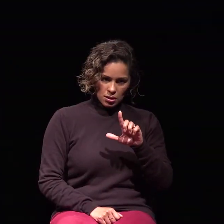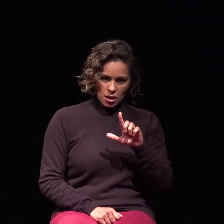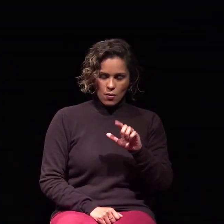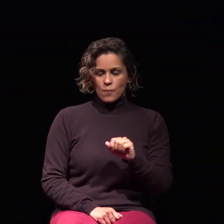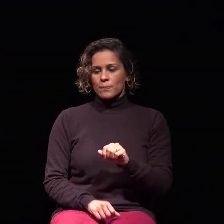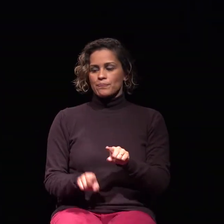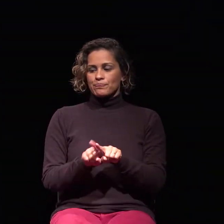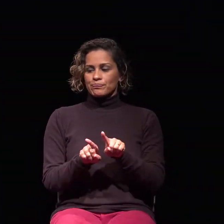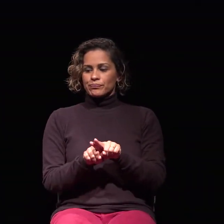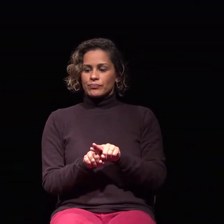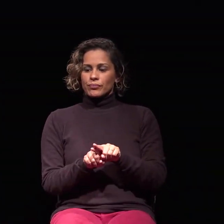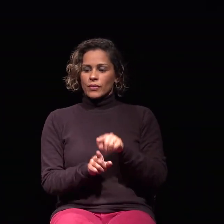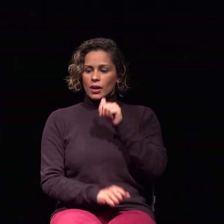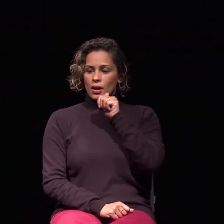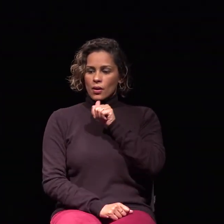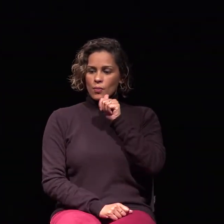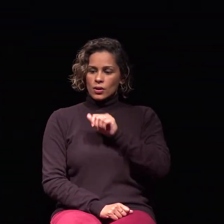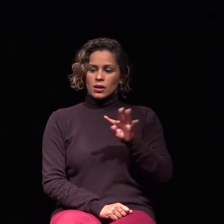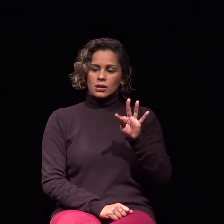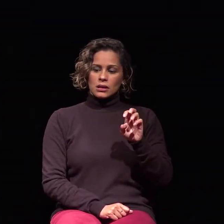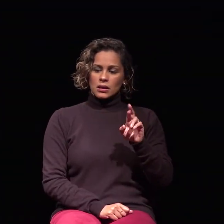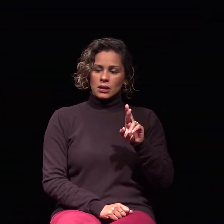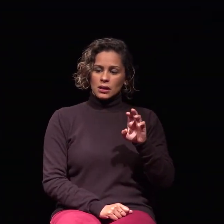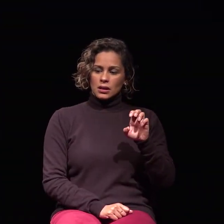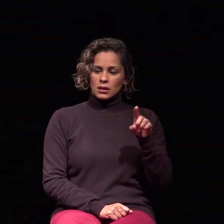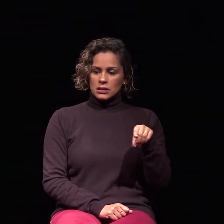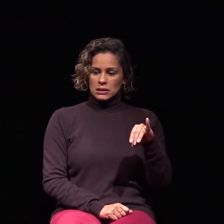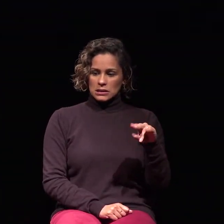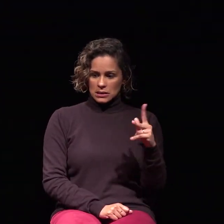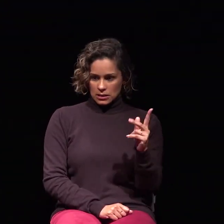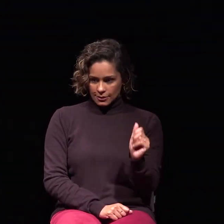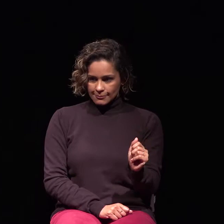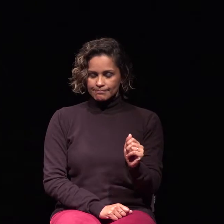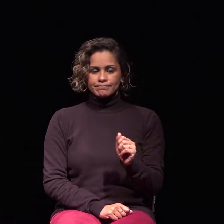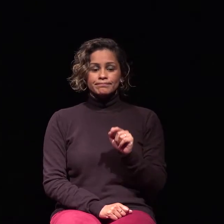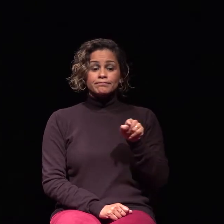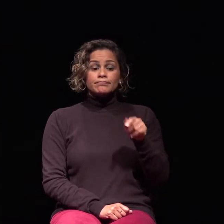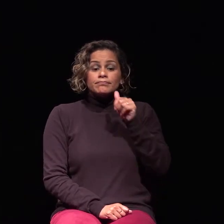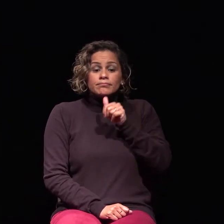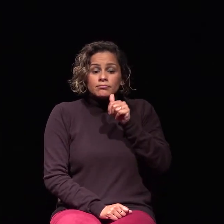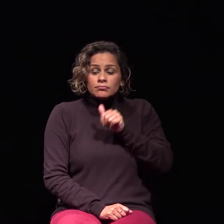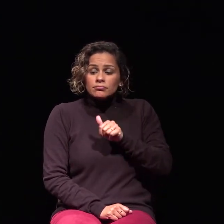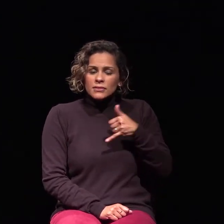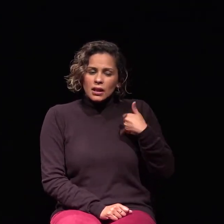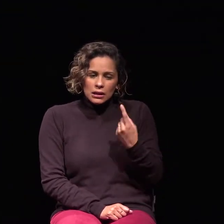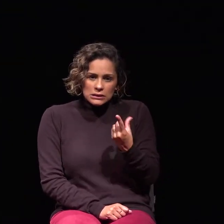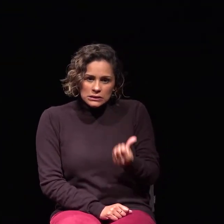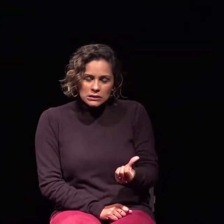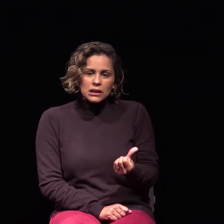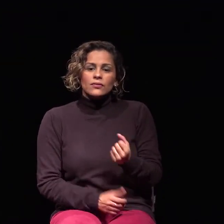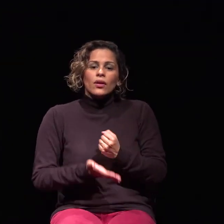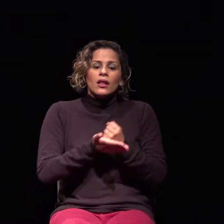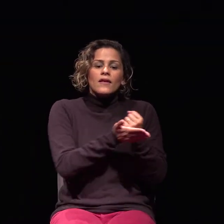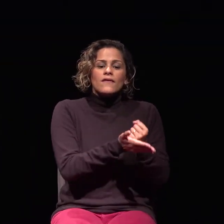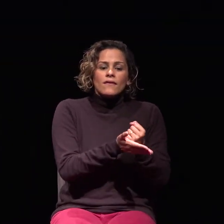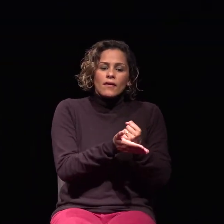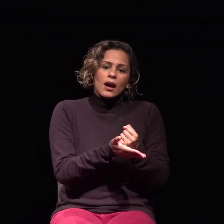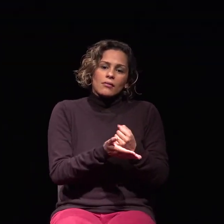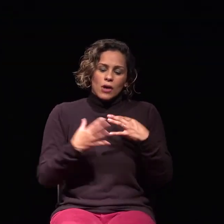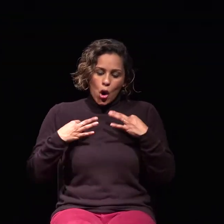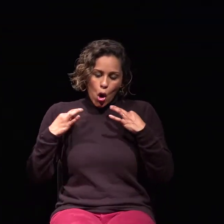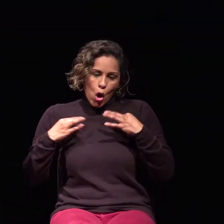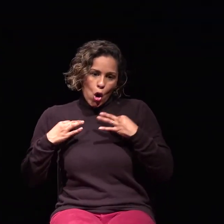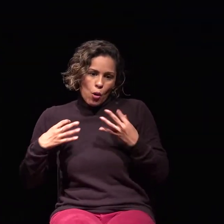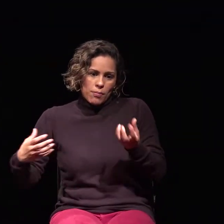Ela foi levar as roupas e material de higiene para a mãe, que estava presa no